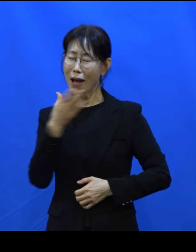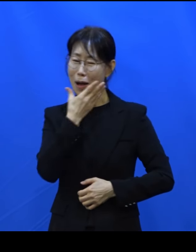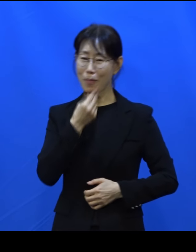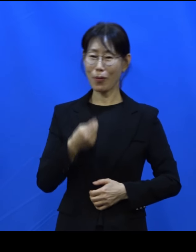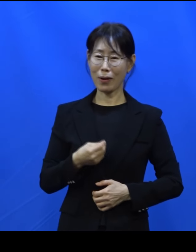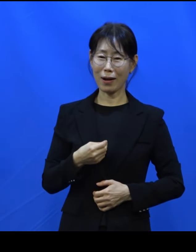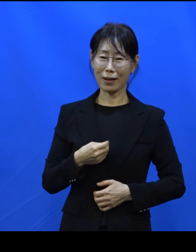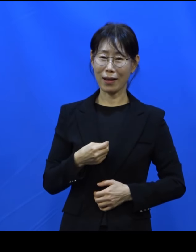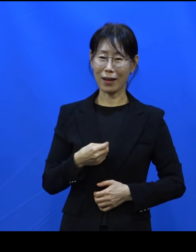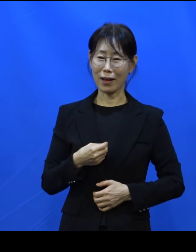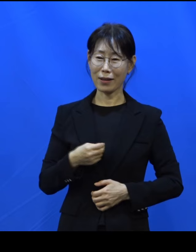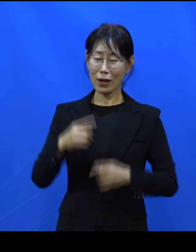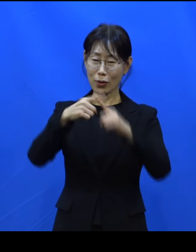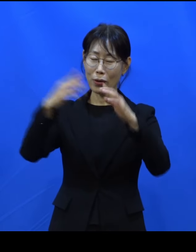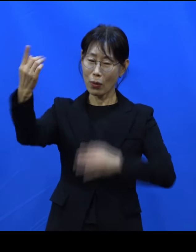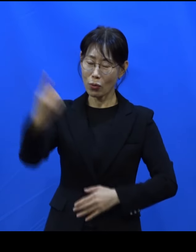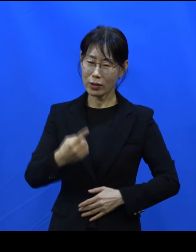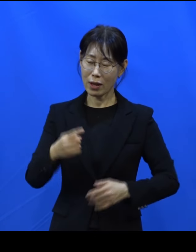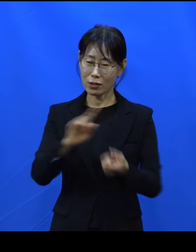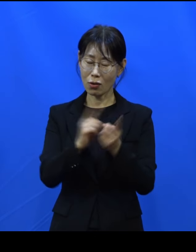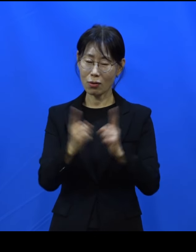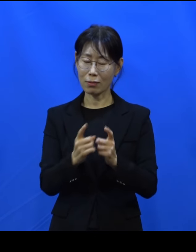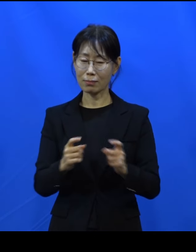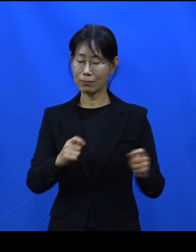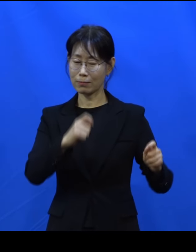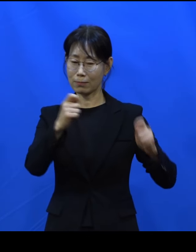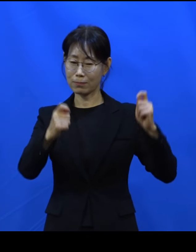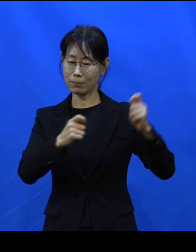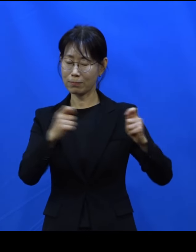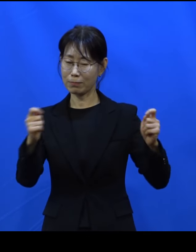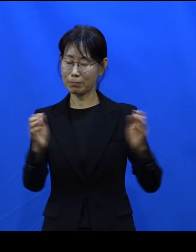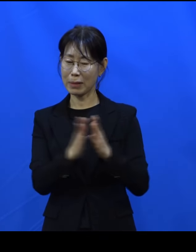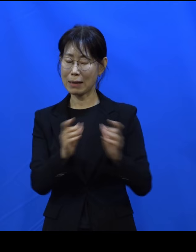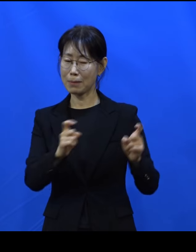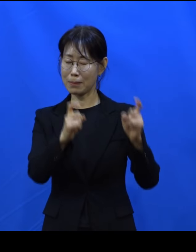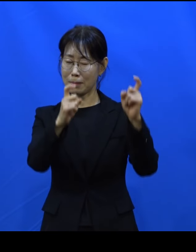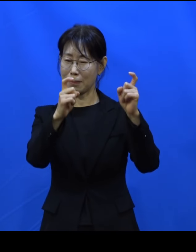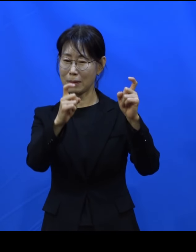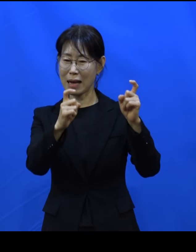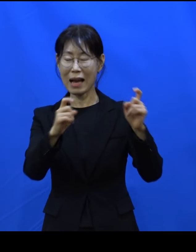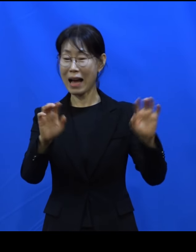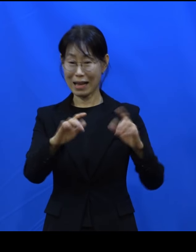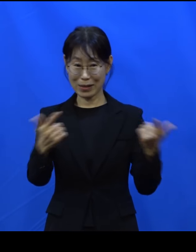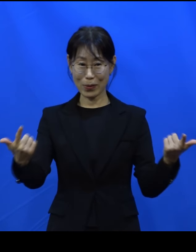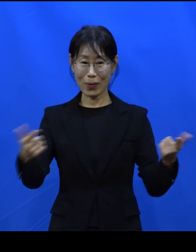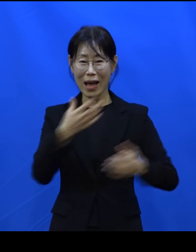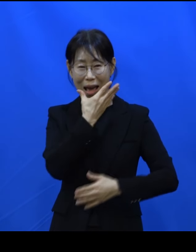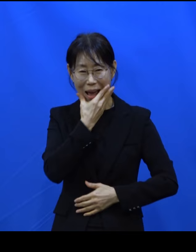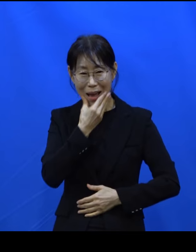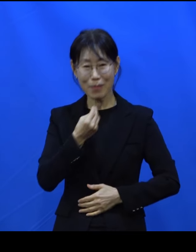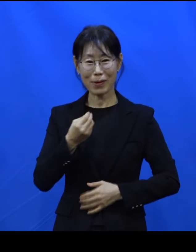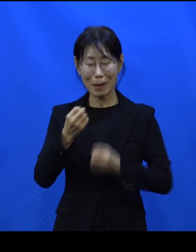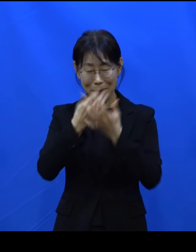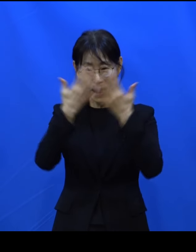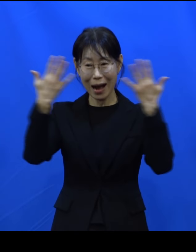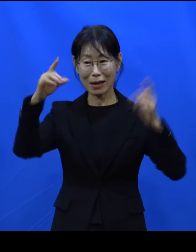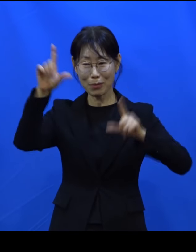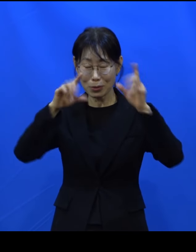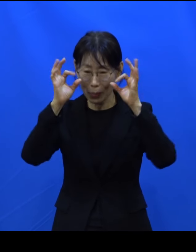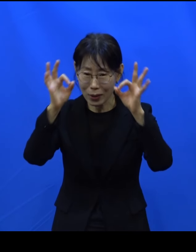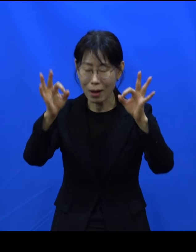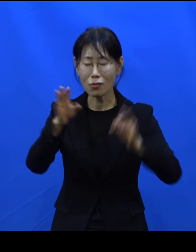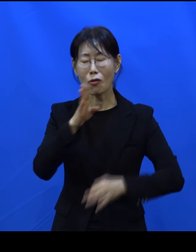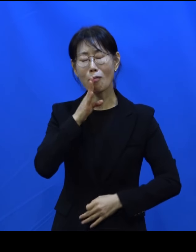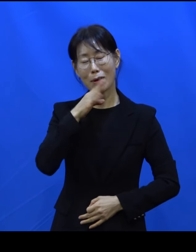나고 이러면 얼마나 힘들겠어요. 그죠? 막 기뻐하고 아침에 막 즐거워하고 행복한 목소리를 들으니까 얼마나 좋은지 말이죠. 자,